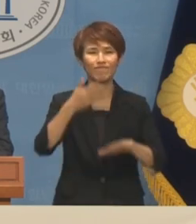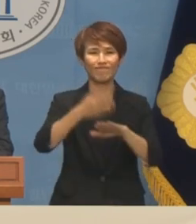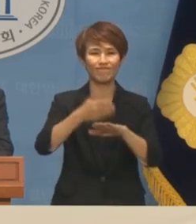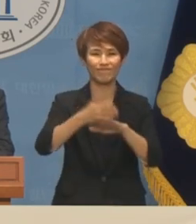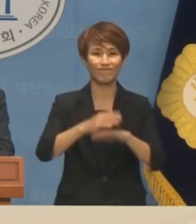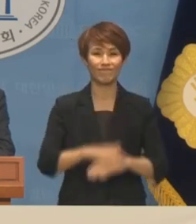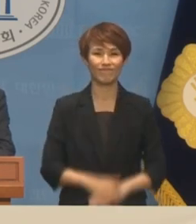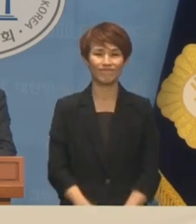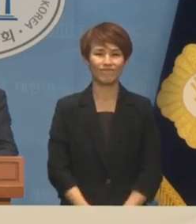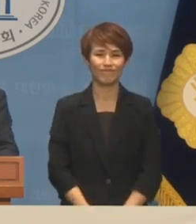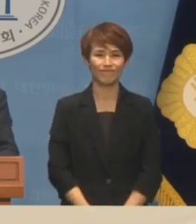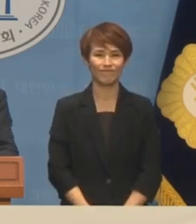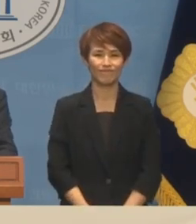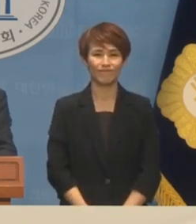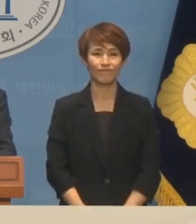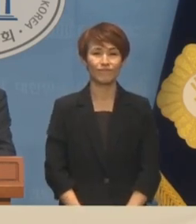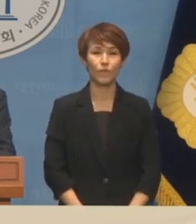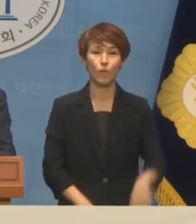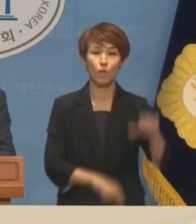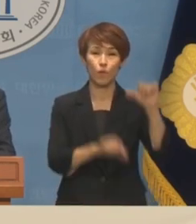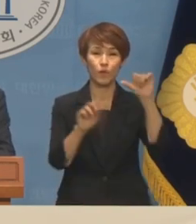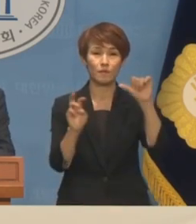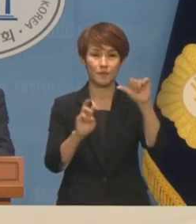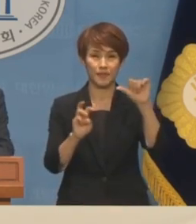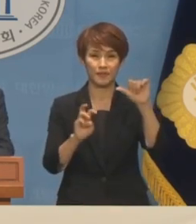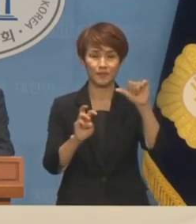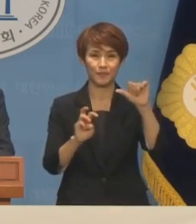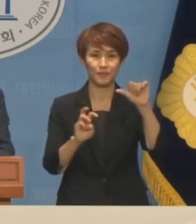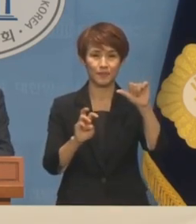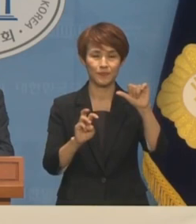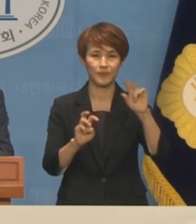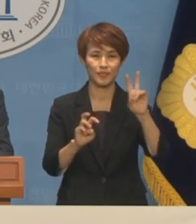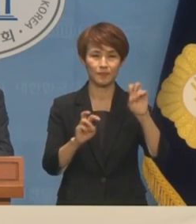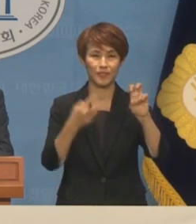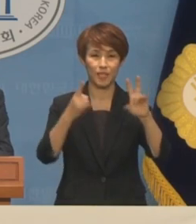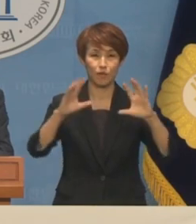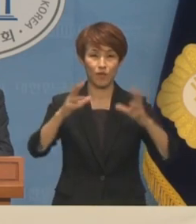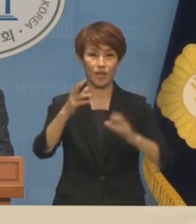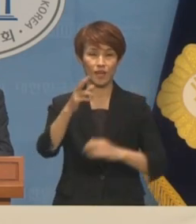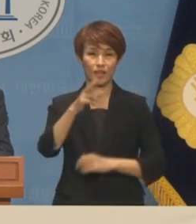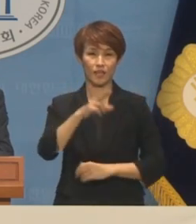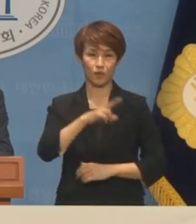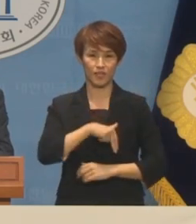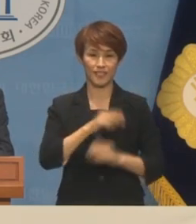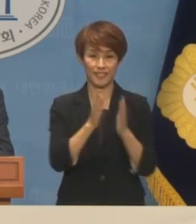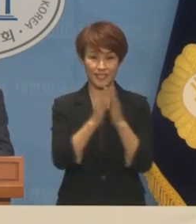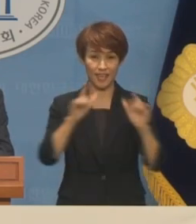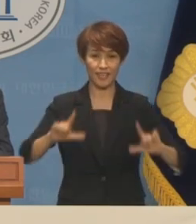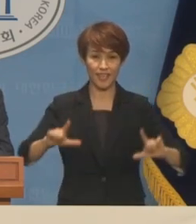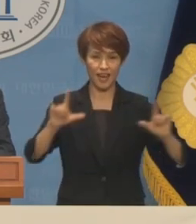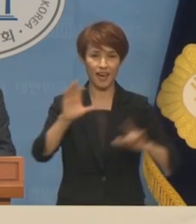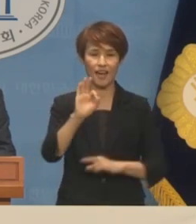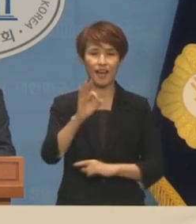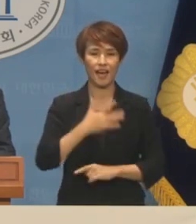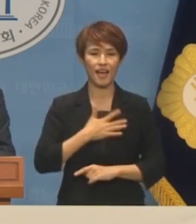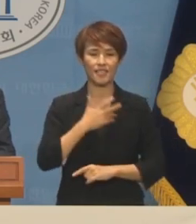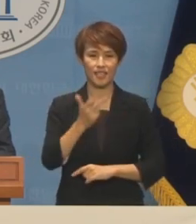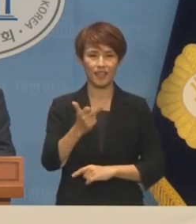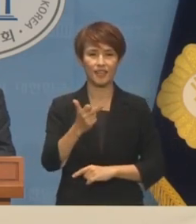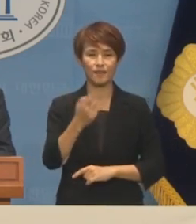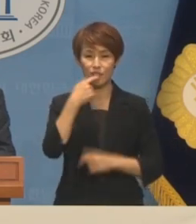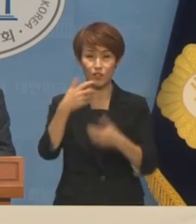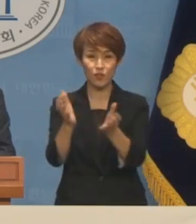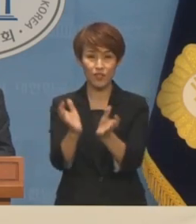감사합니다. 2024년 5월 30일 22대 국회의원 임기 시작일 날 안산병